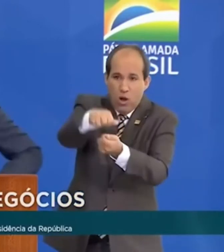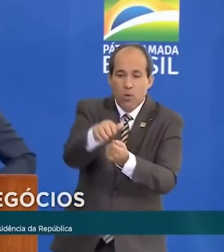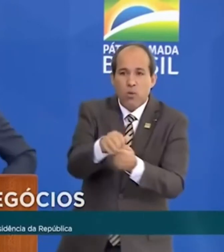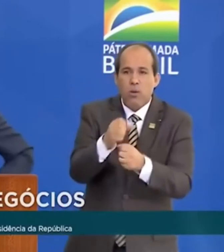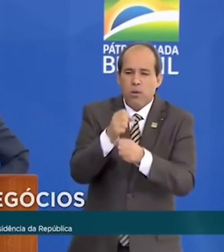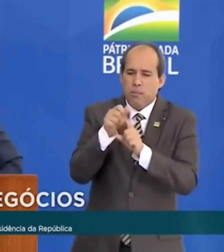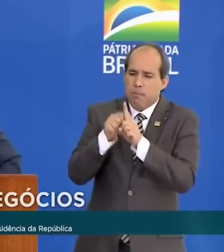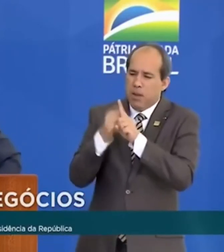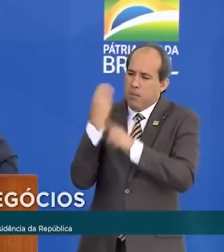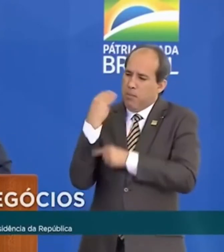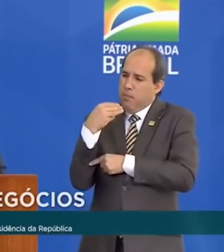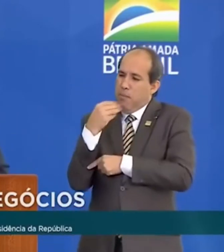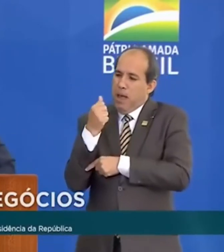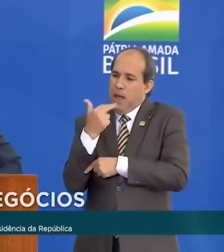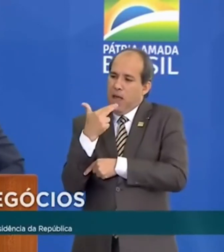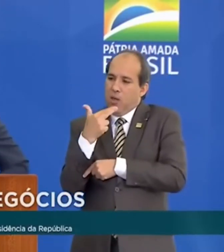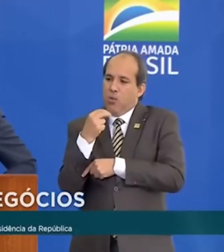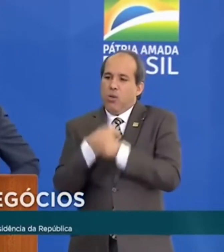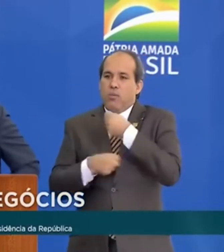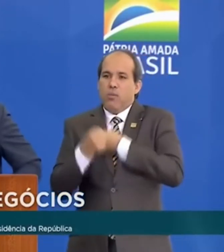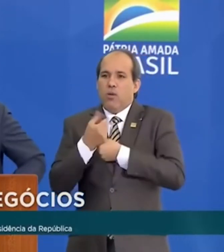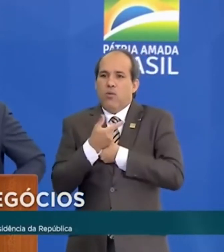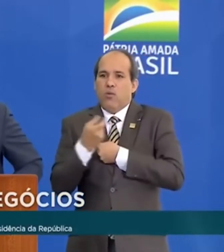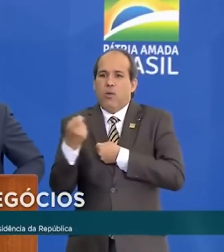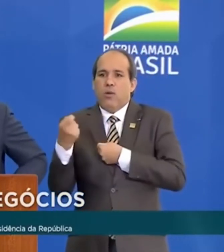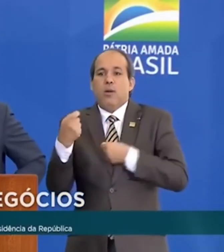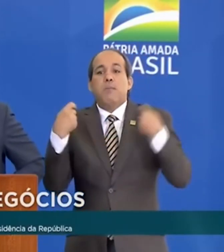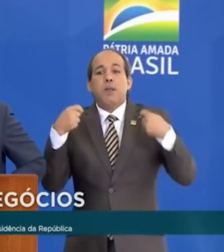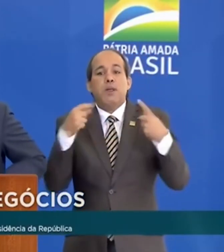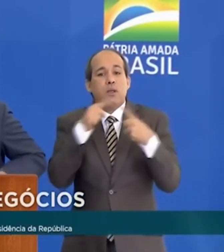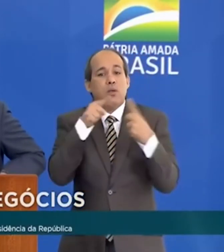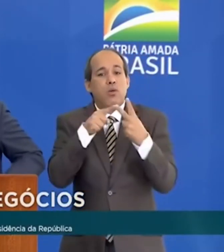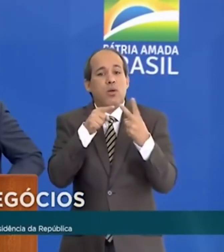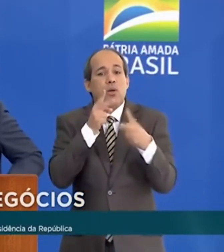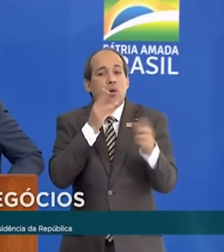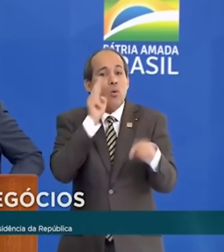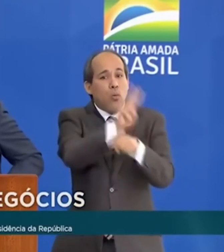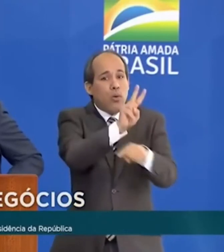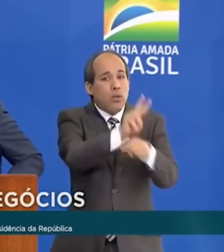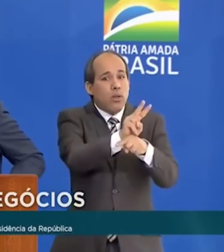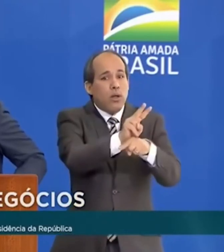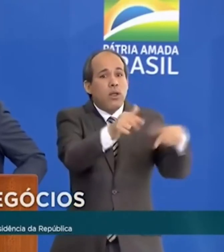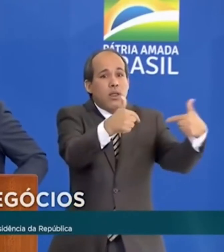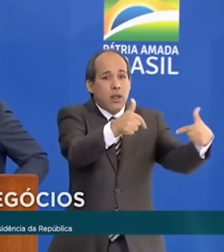ano passado a dizer que precisávamos cuidar da vida e dos empregos.